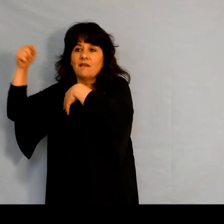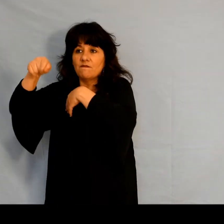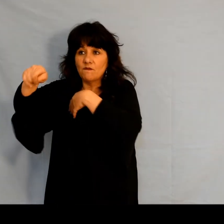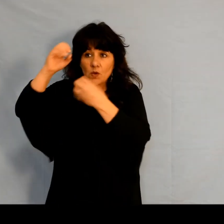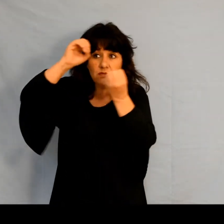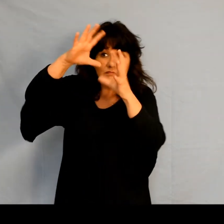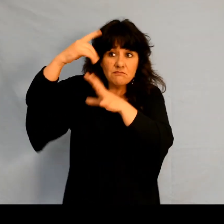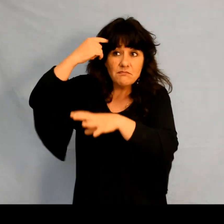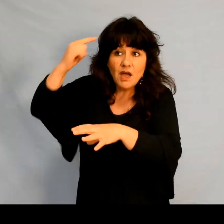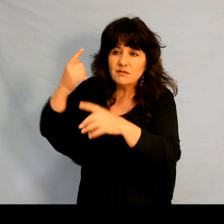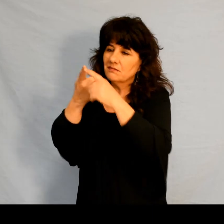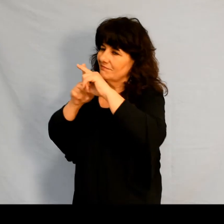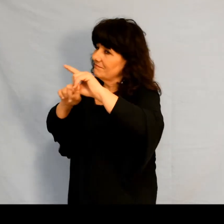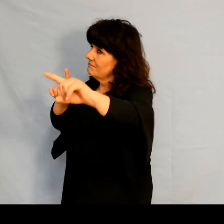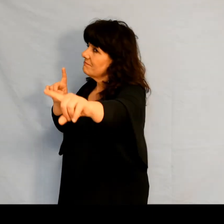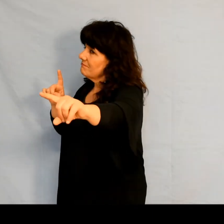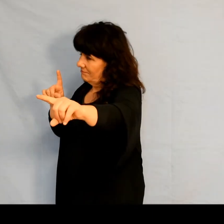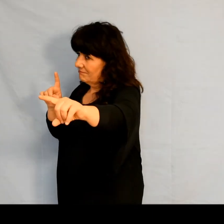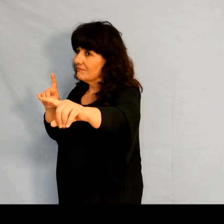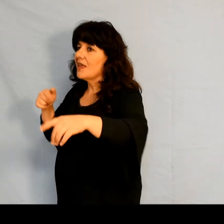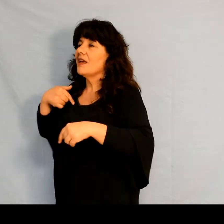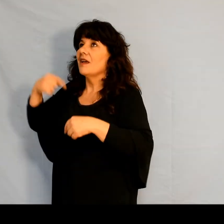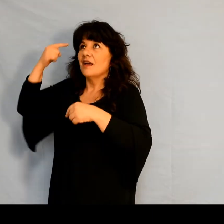chemins. Oracle du Seigneur.